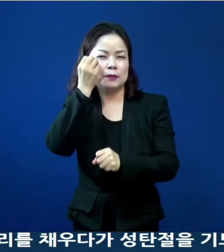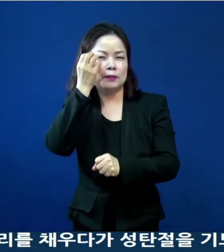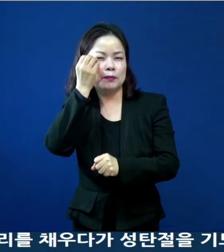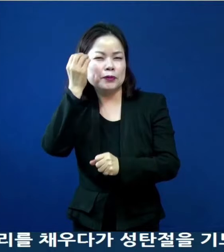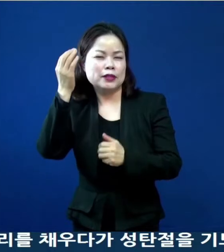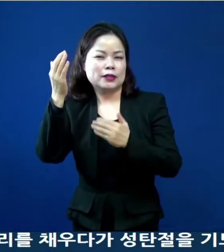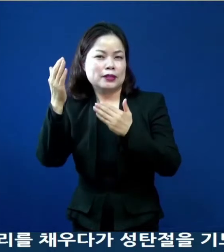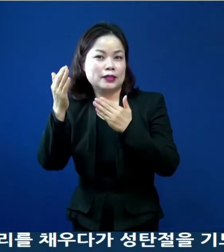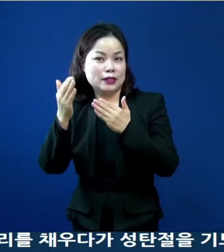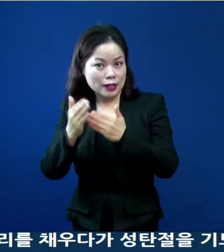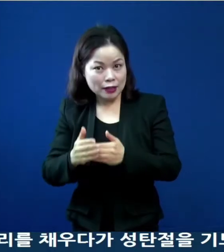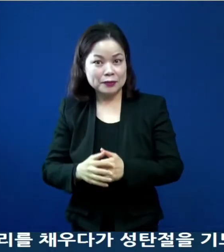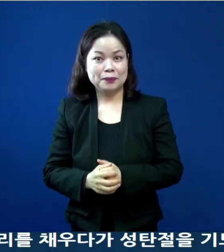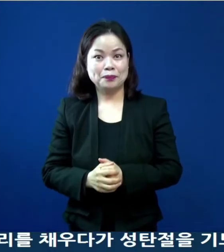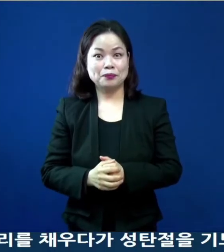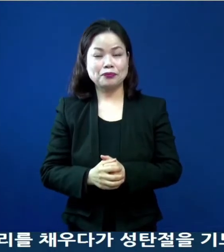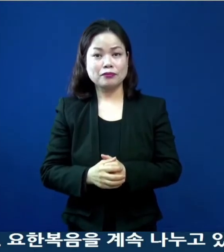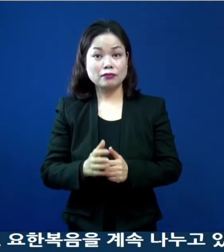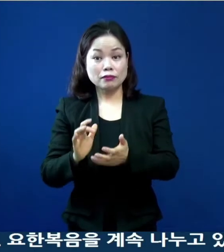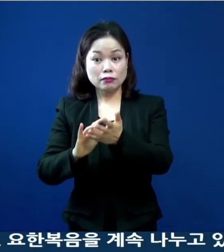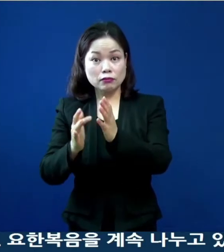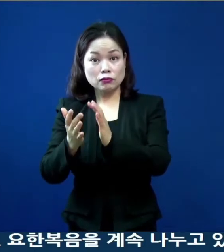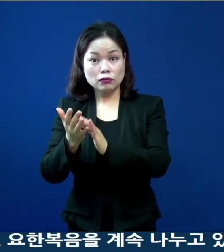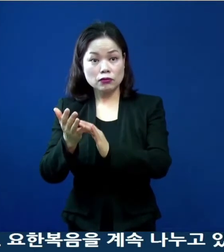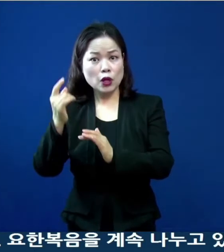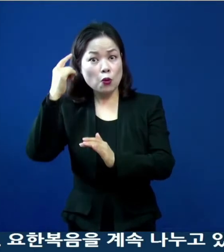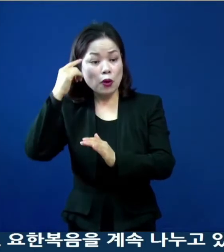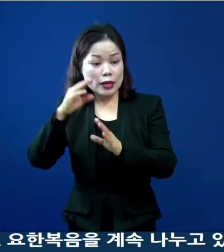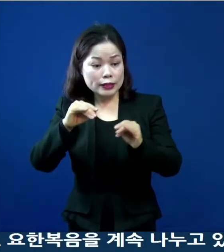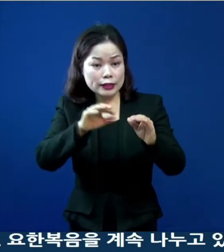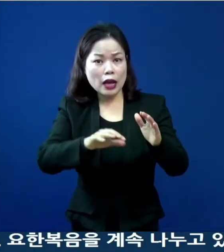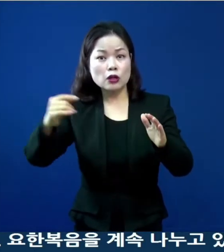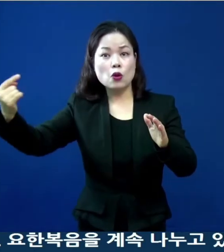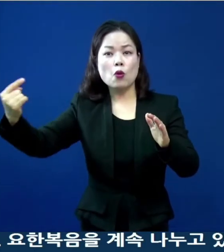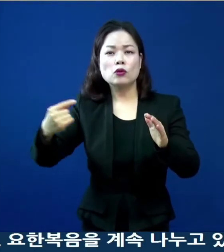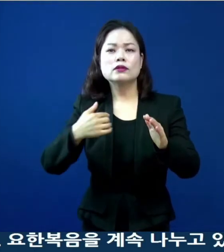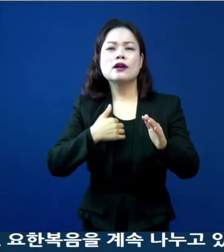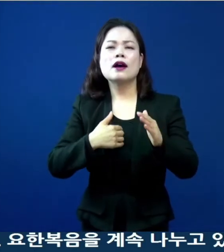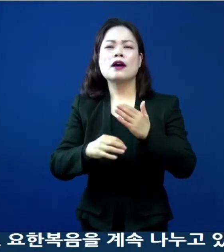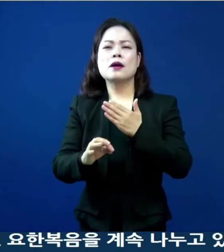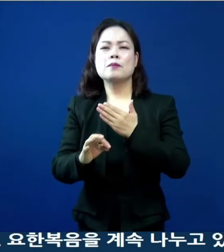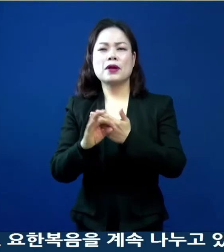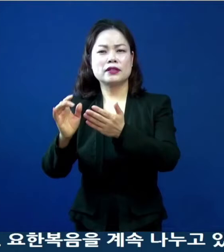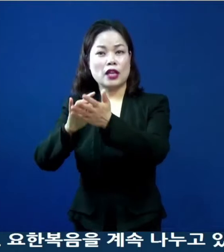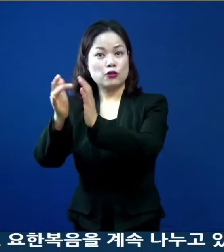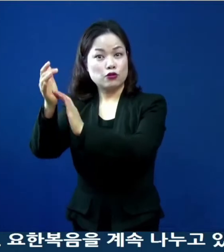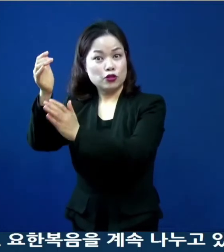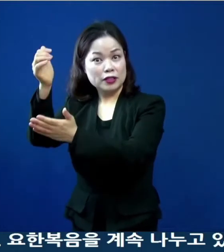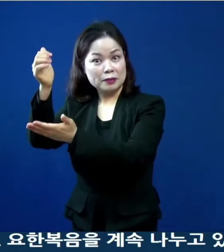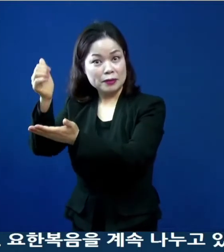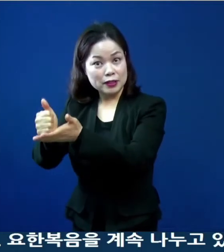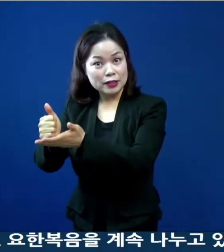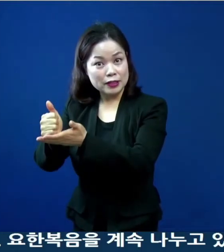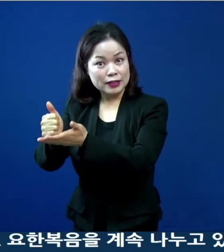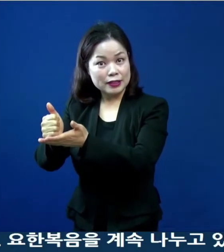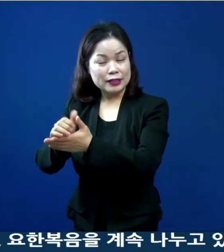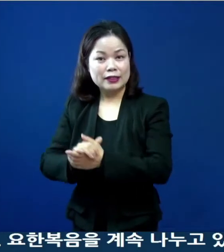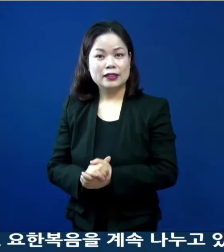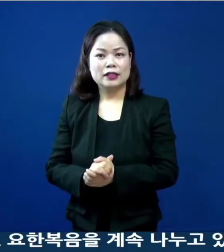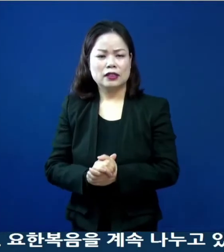신비롭기까지 하죠. 예수님이 왜 이 땅에 오셨는가를 우리가 알면 예수님이